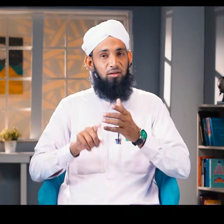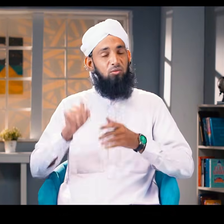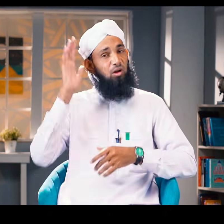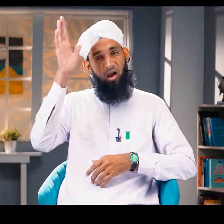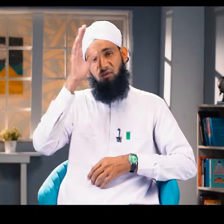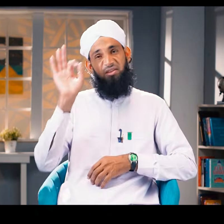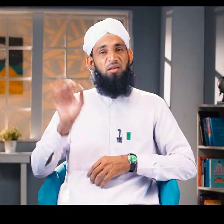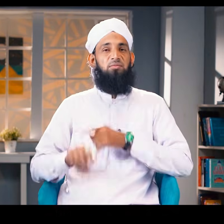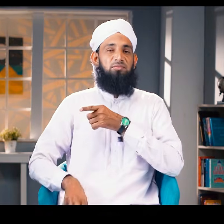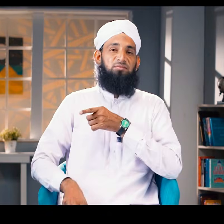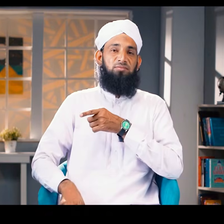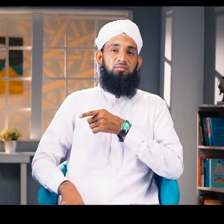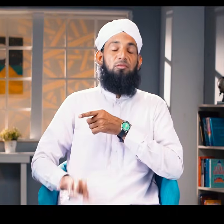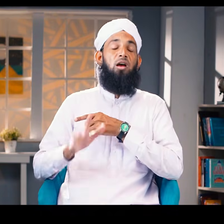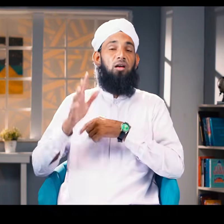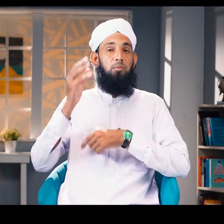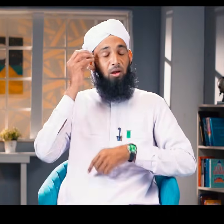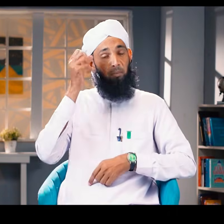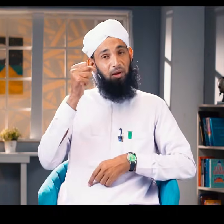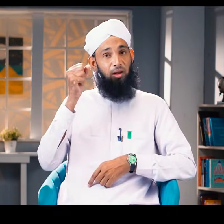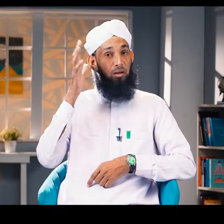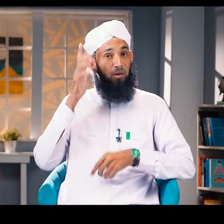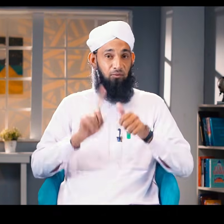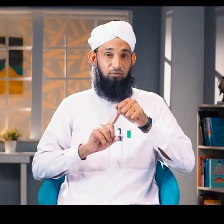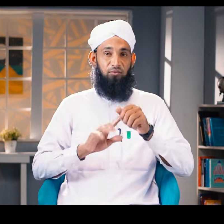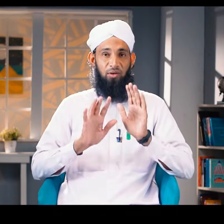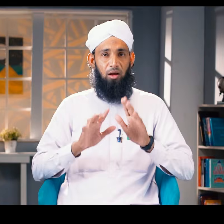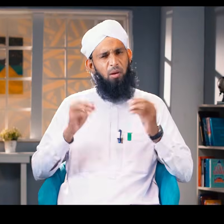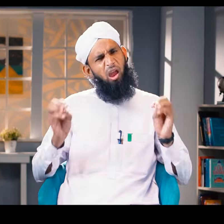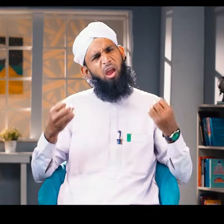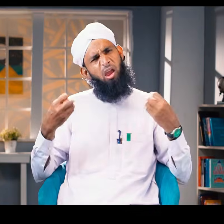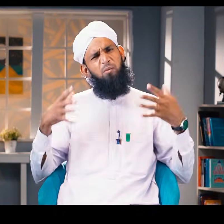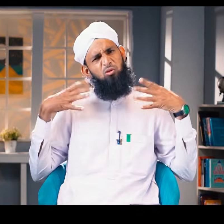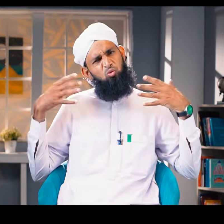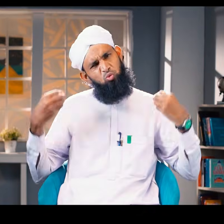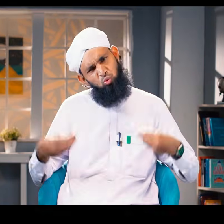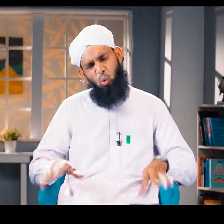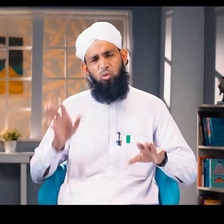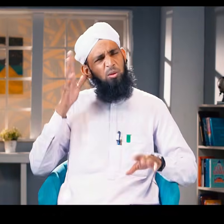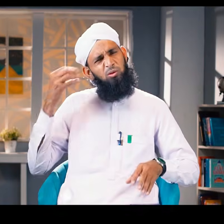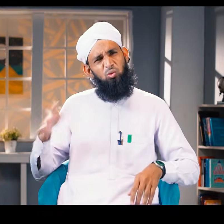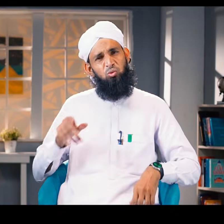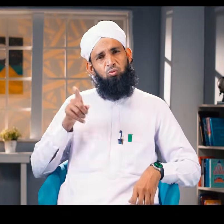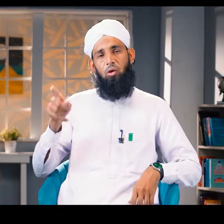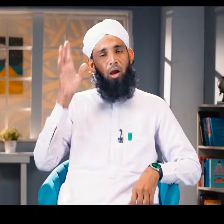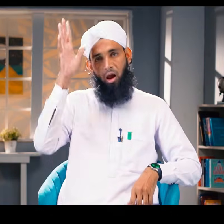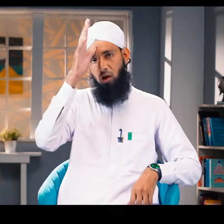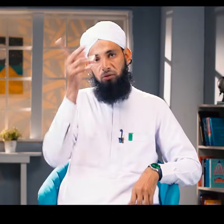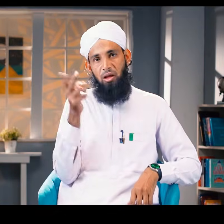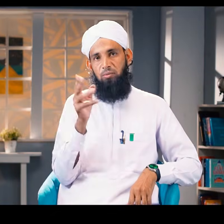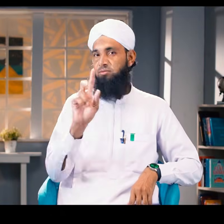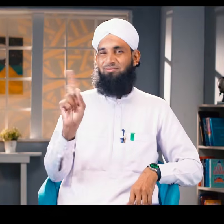کرتا ہے پھر سستی کے مارے نہیں پڑھتا جیسے آج کل ہے، تو وہ کافر نہیں ہوگا، سخت گناہ